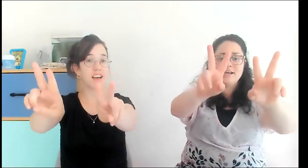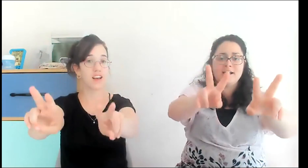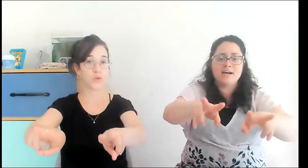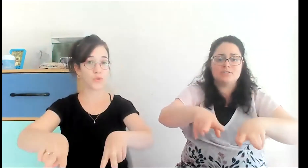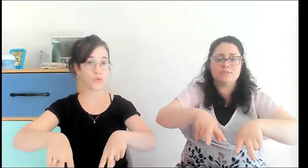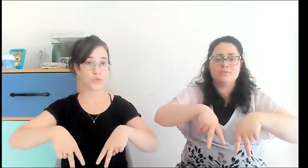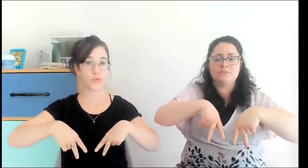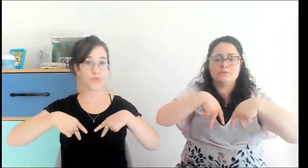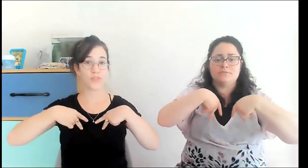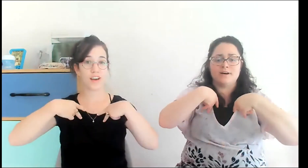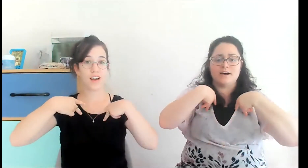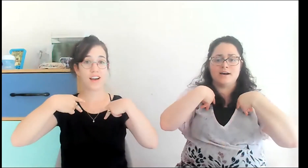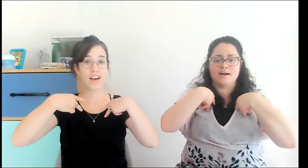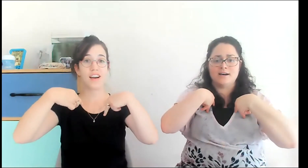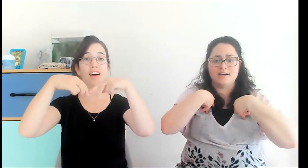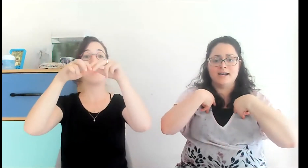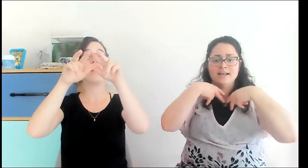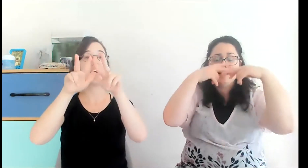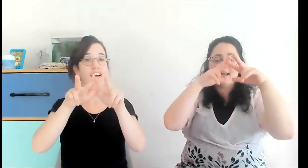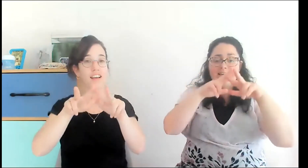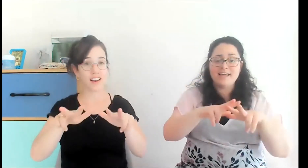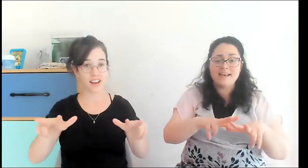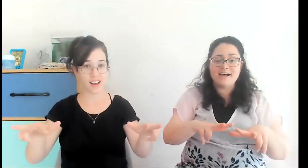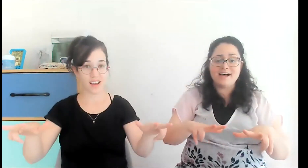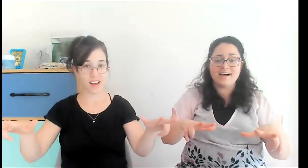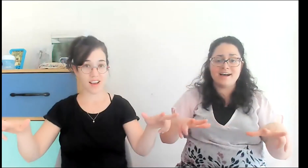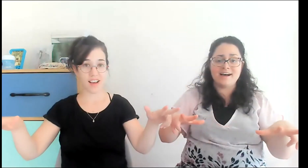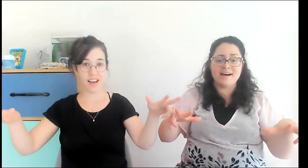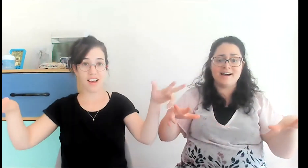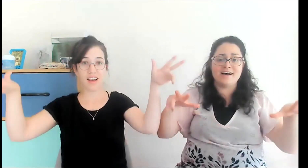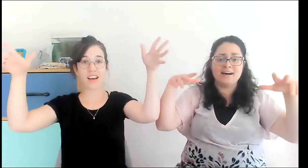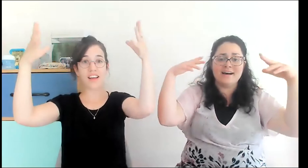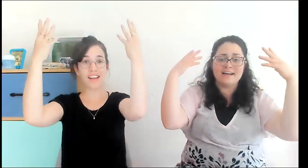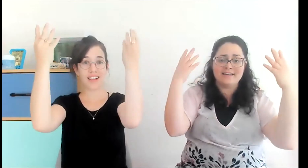והשובה אל הארץ.